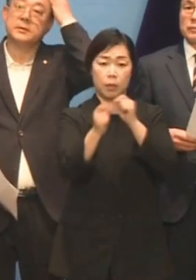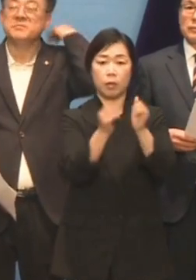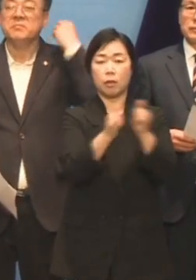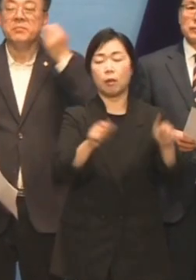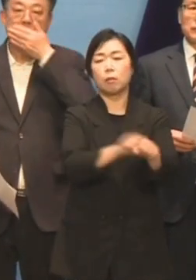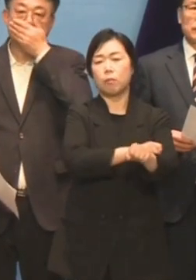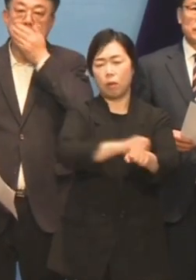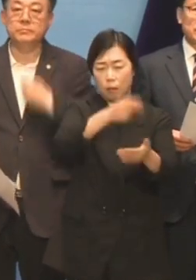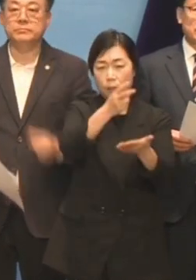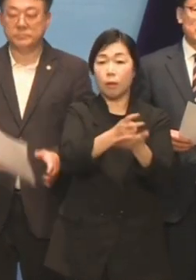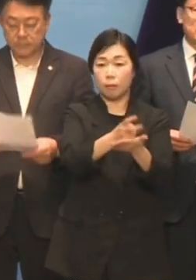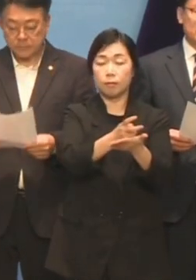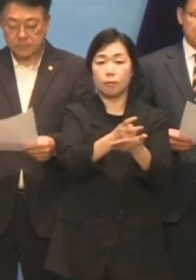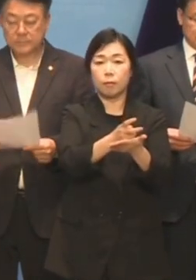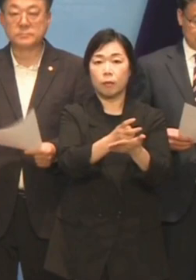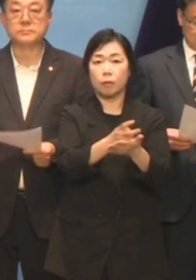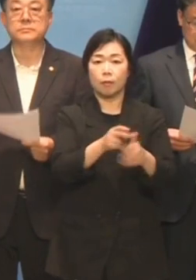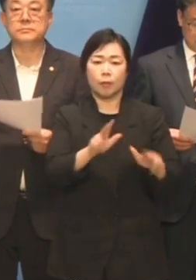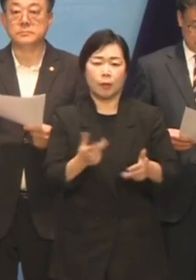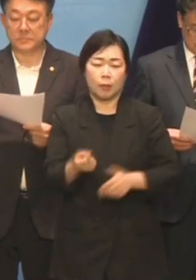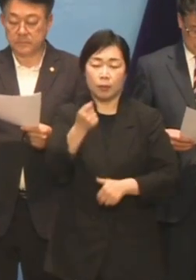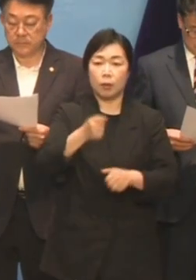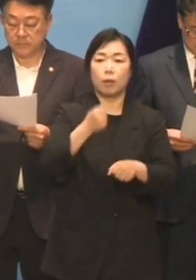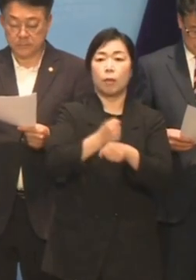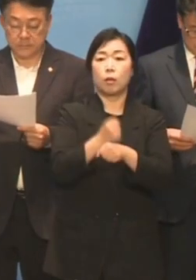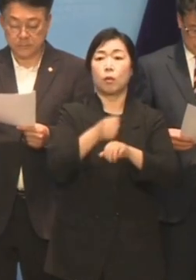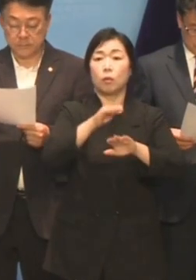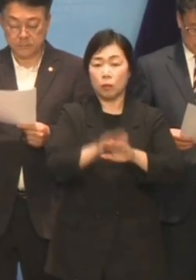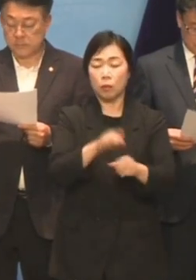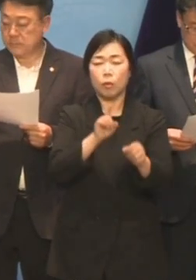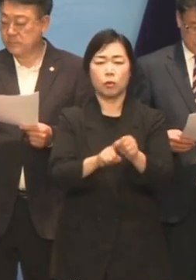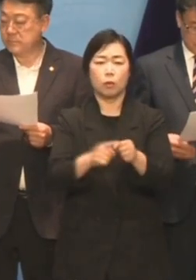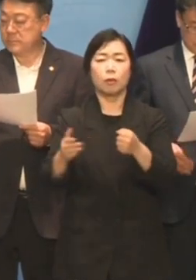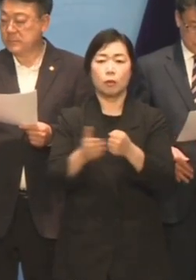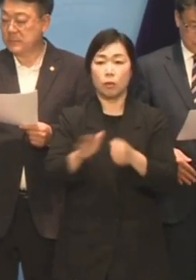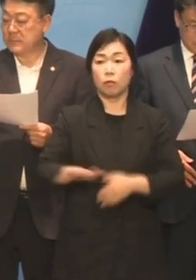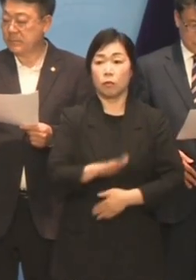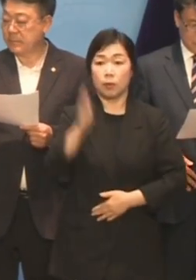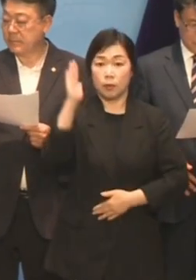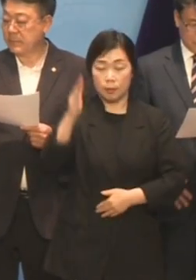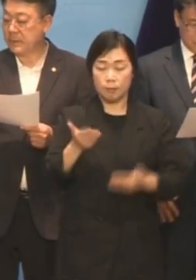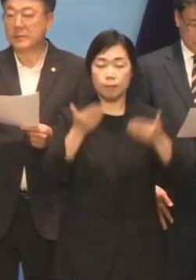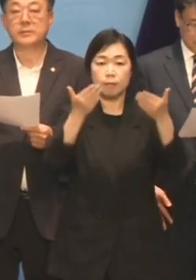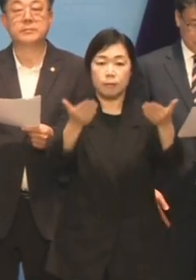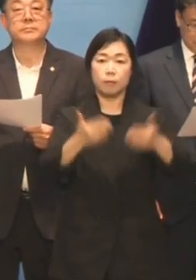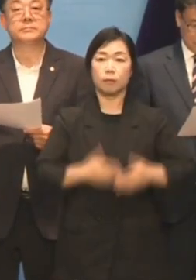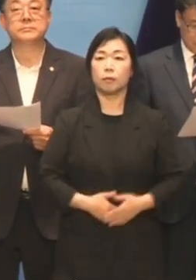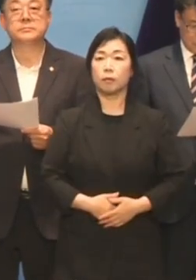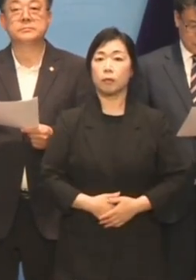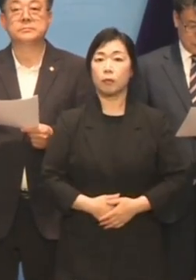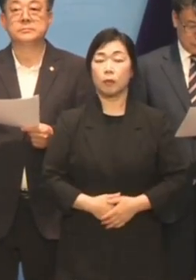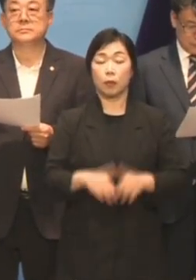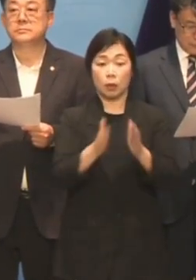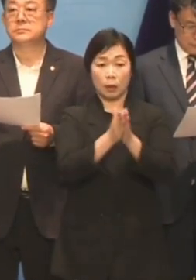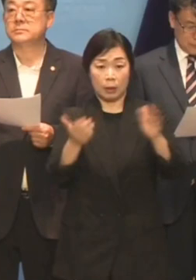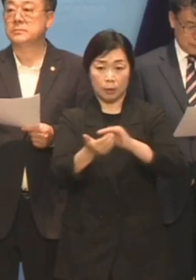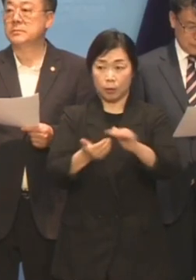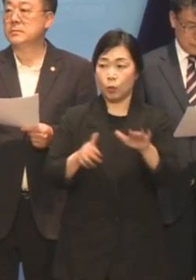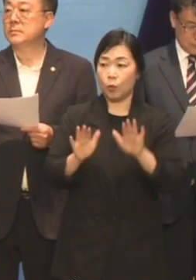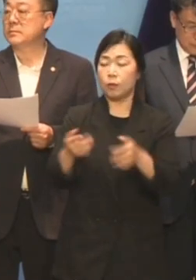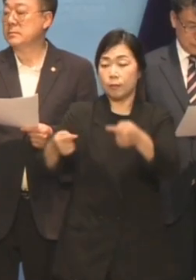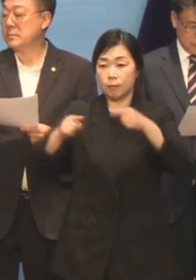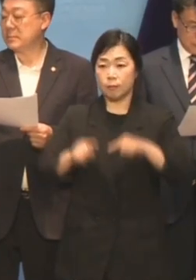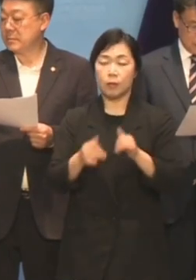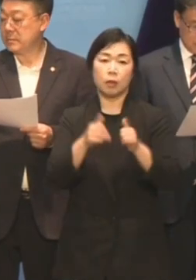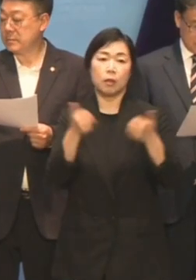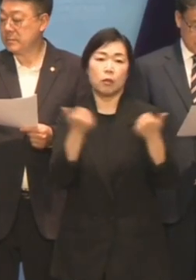구제 특별법 신속히 제정돼야 된다는 취지의 기자회견을 하도록 하겠습니다. 시작하기에 앞서서 먼저